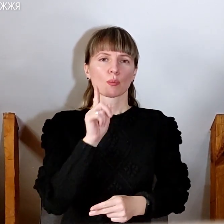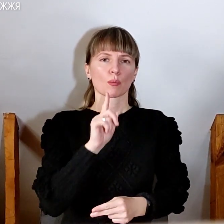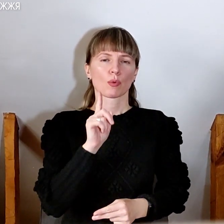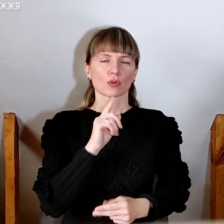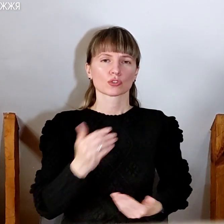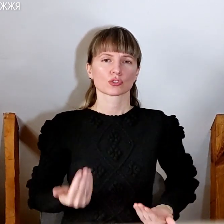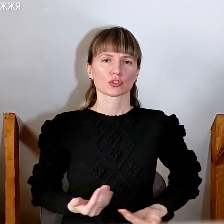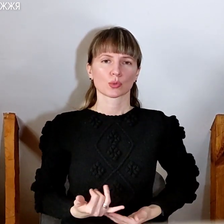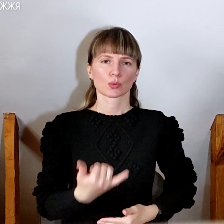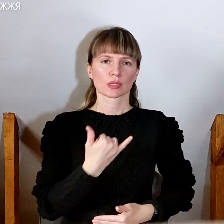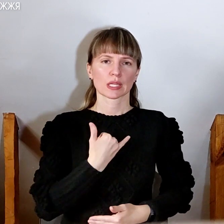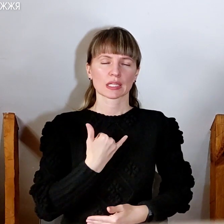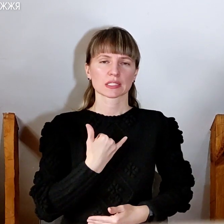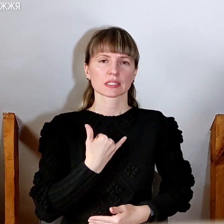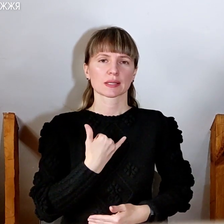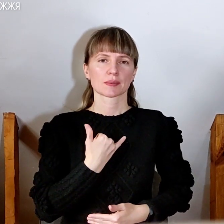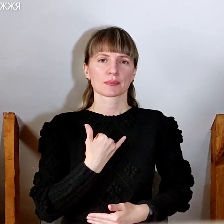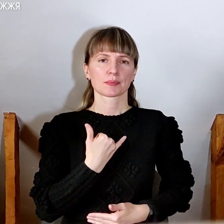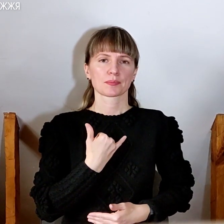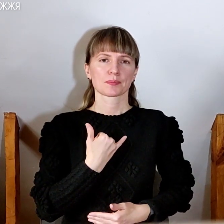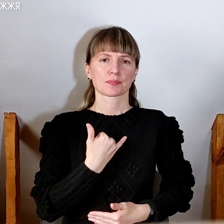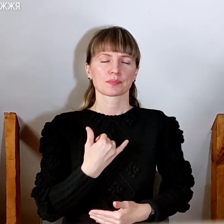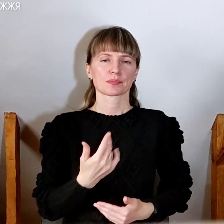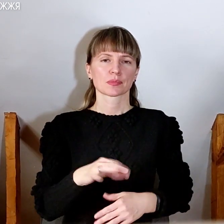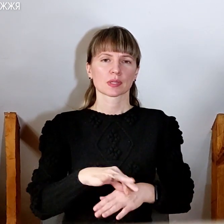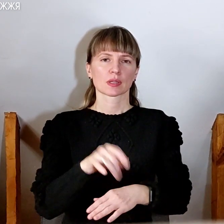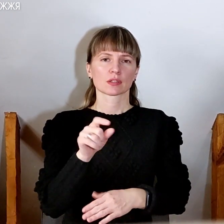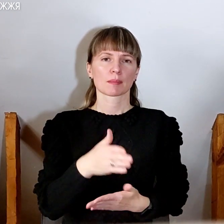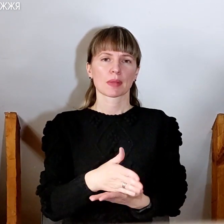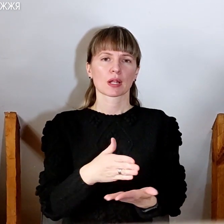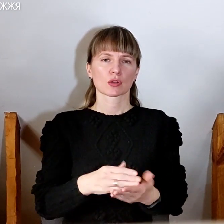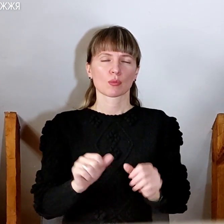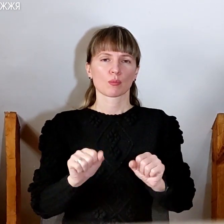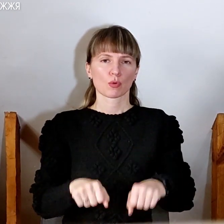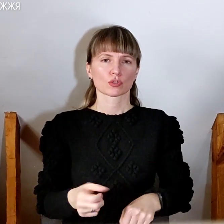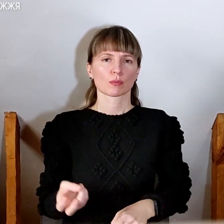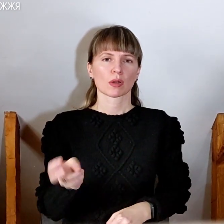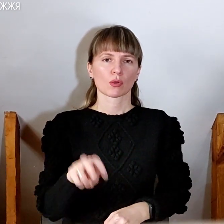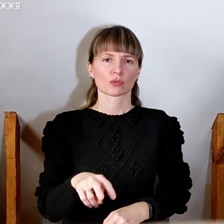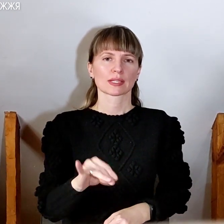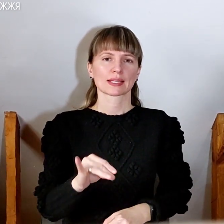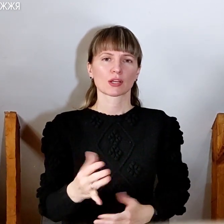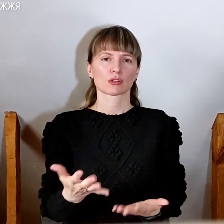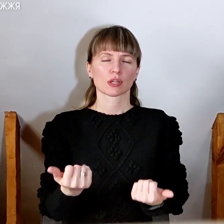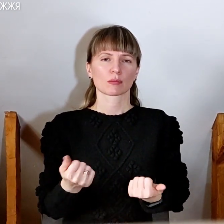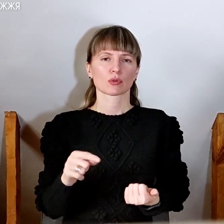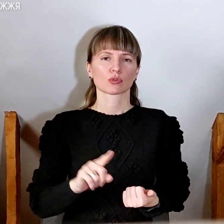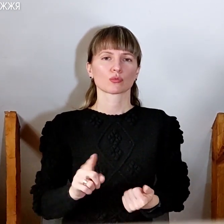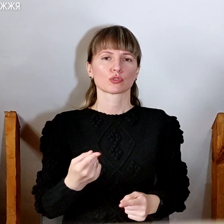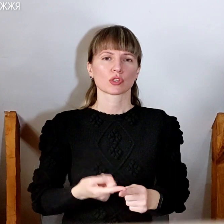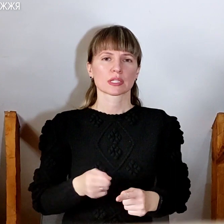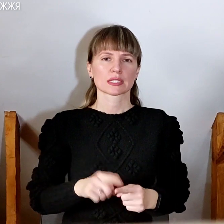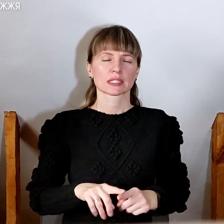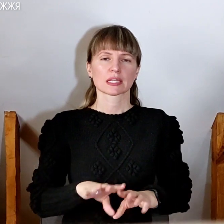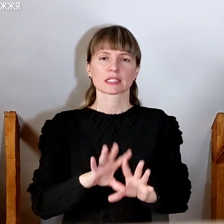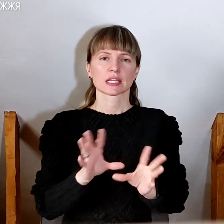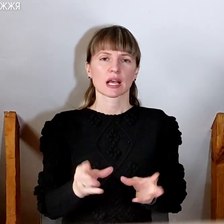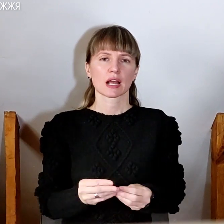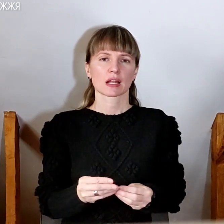в нас. Звичайно, пацієнти Мелітополя можуть звертатися і отримувати, тому що це загальна біда і загальне